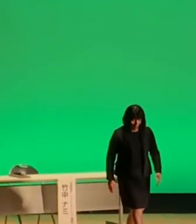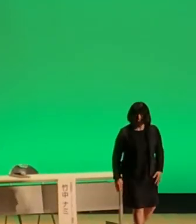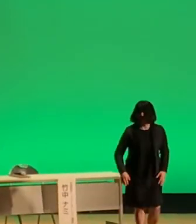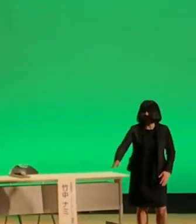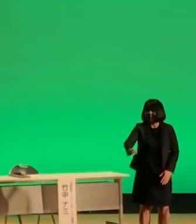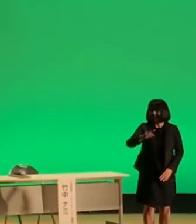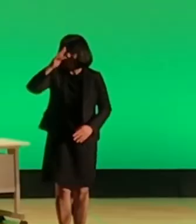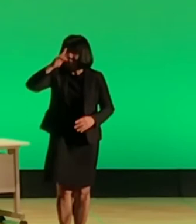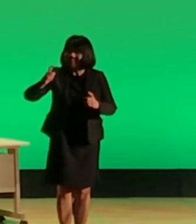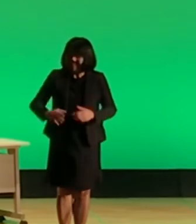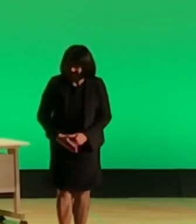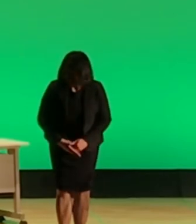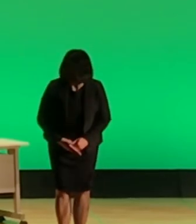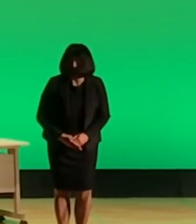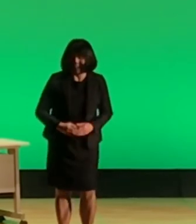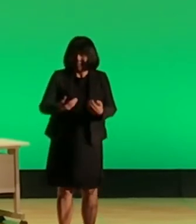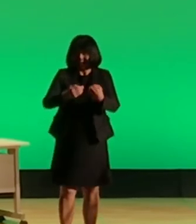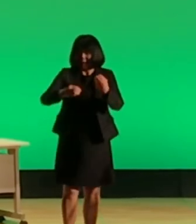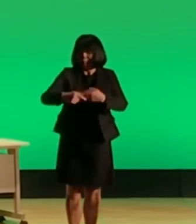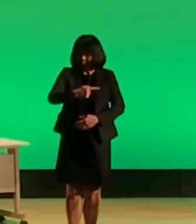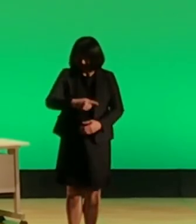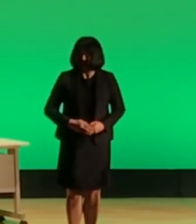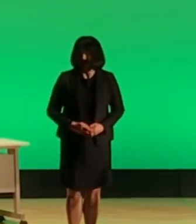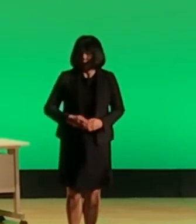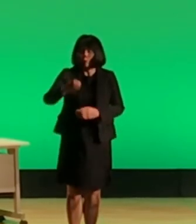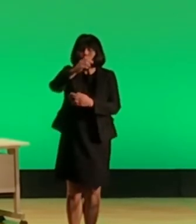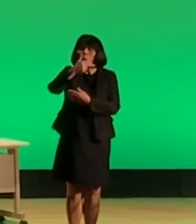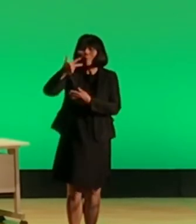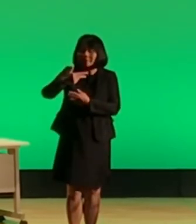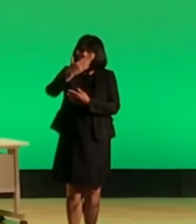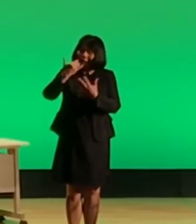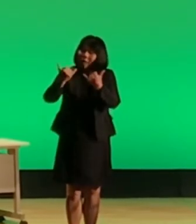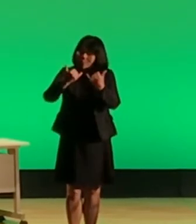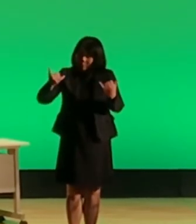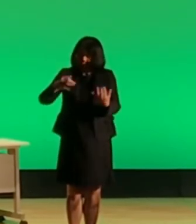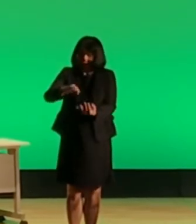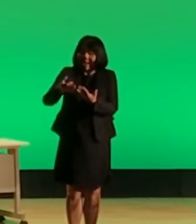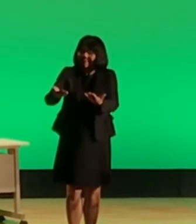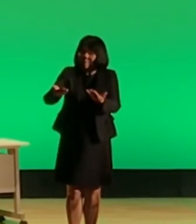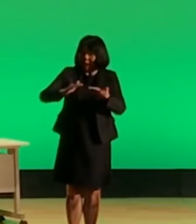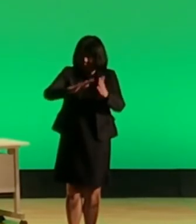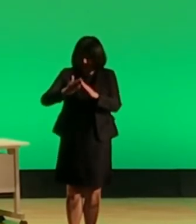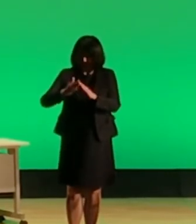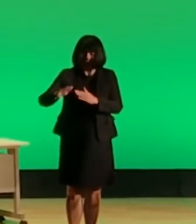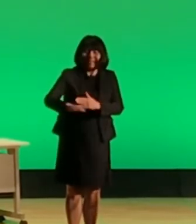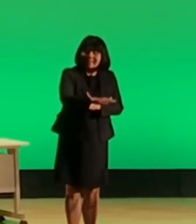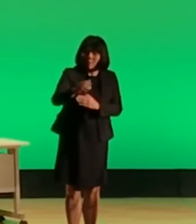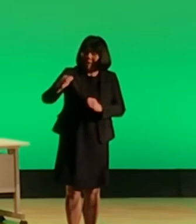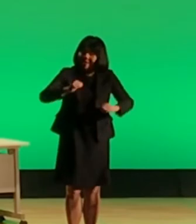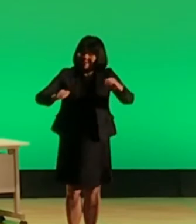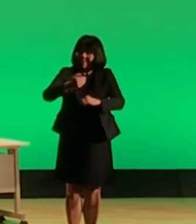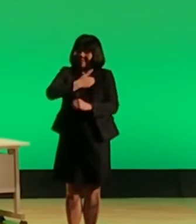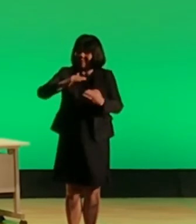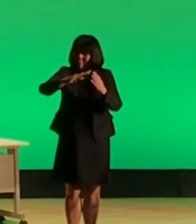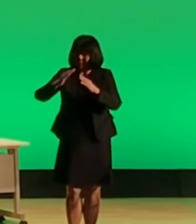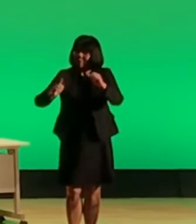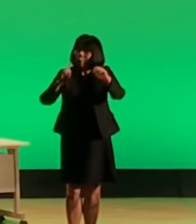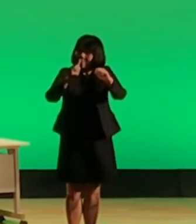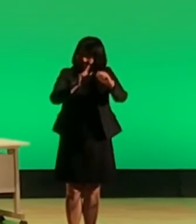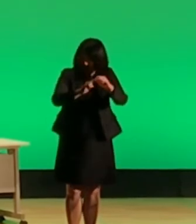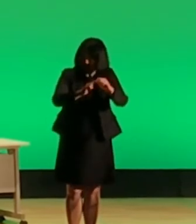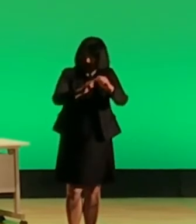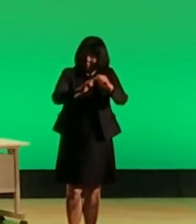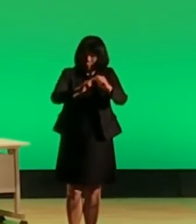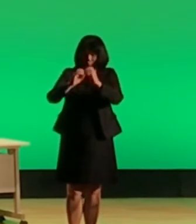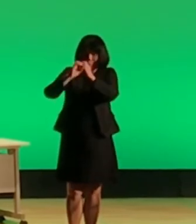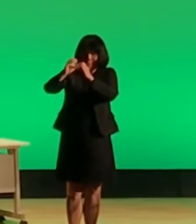こんにちは、久本喜蔵です。神戸市は若者に選ばれる街、誰もが活躍できる街を目指したビジ